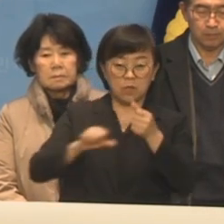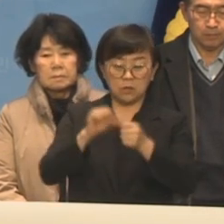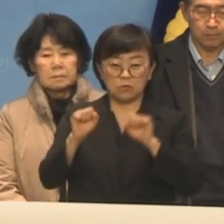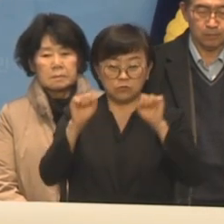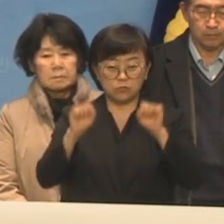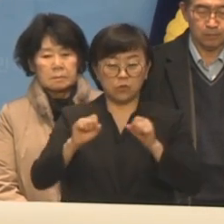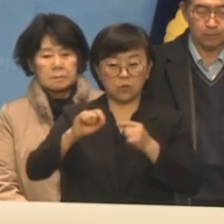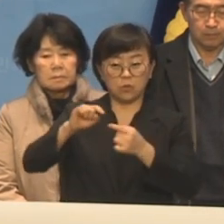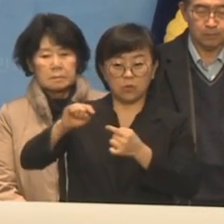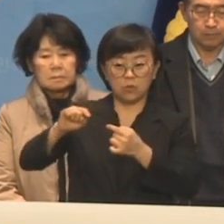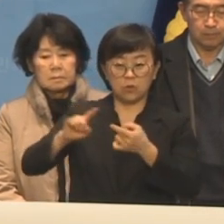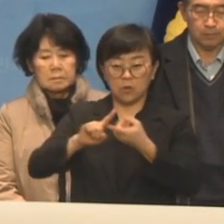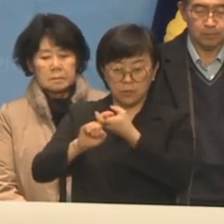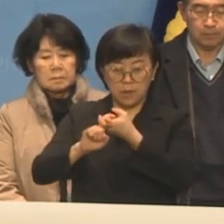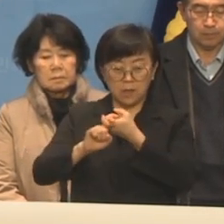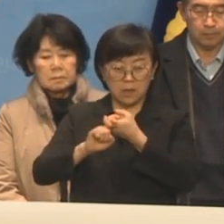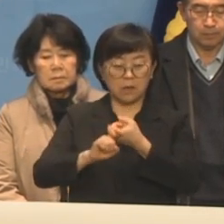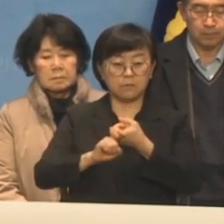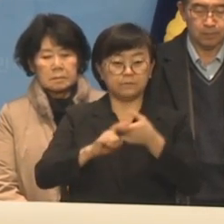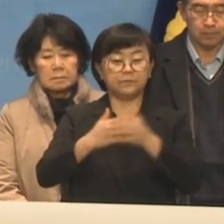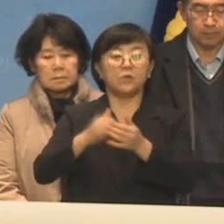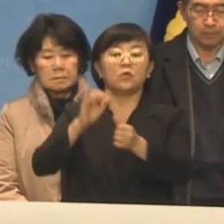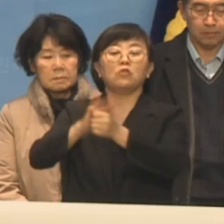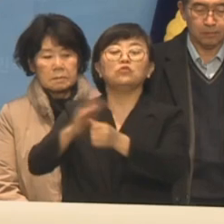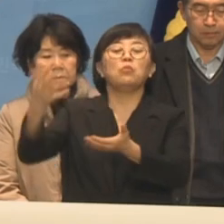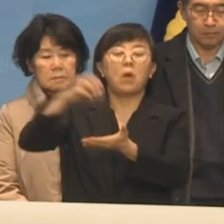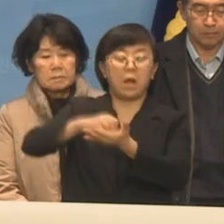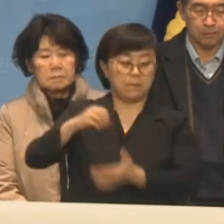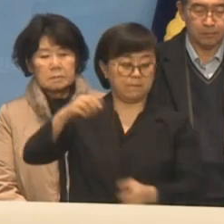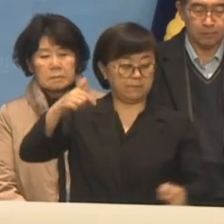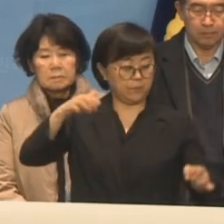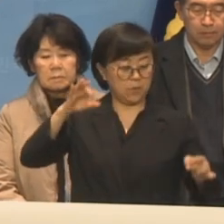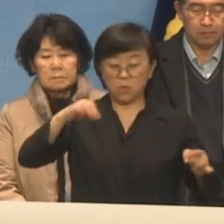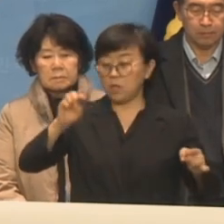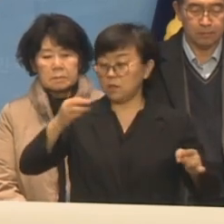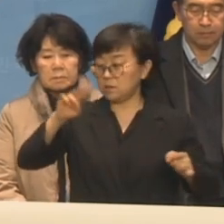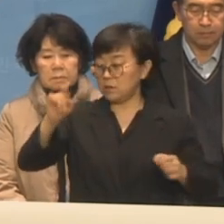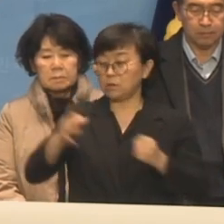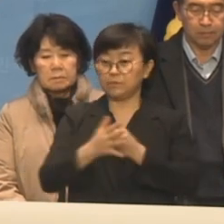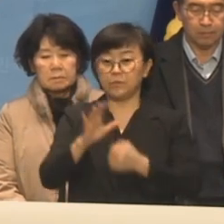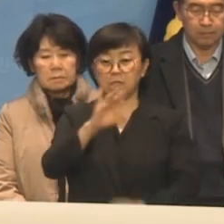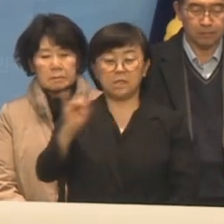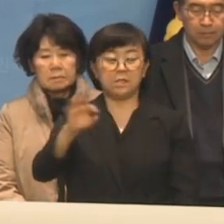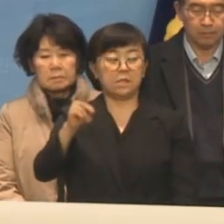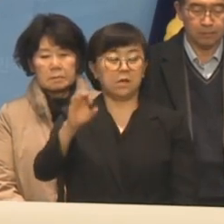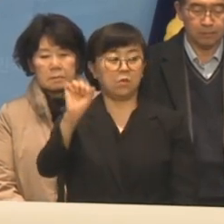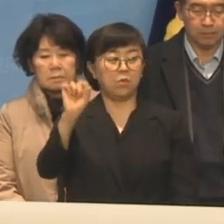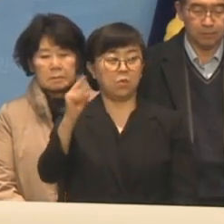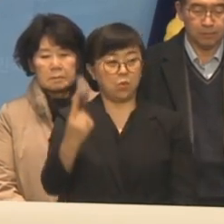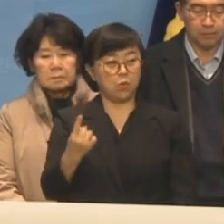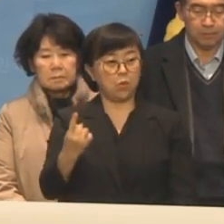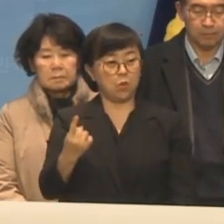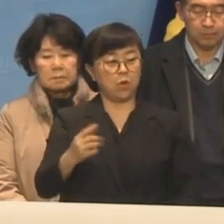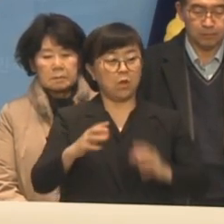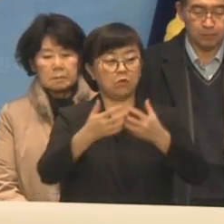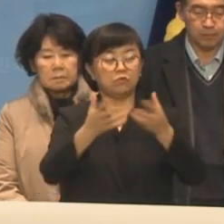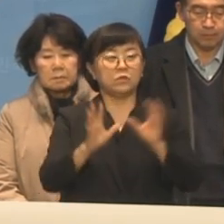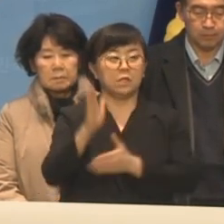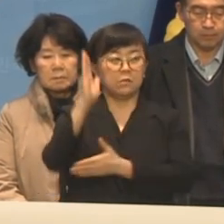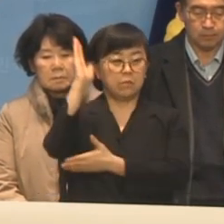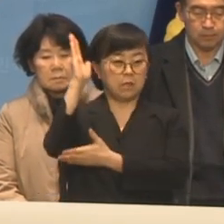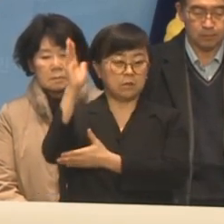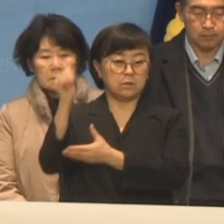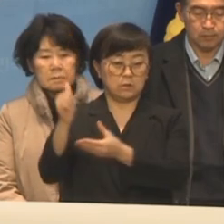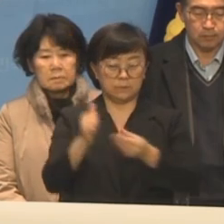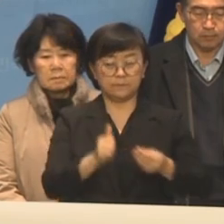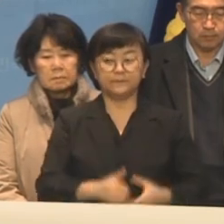경주환경운동연합, 월성원전은 경주에 속해져 있습니다. 경주환경운동연합의 이상홍 국장님으로부터 발언을 청해 듣도록